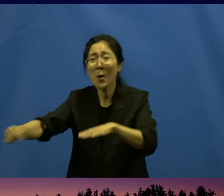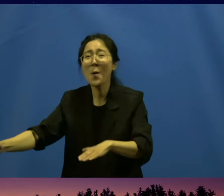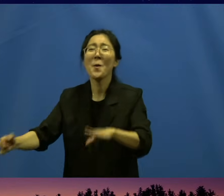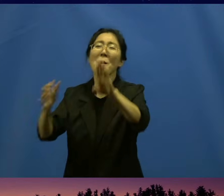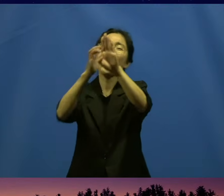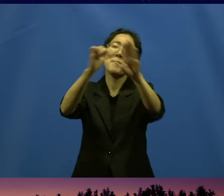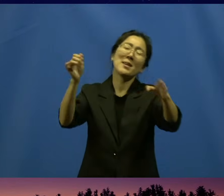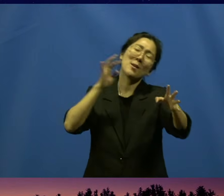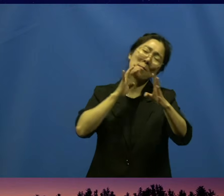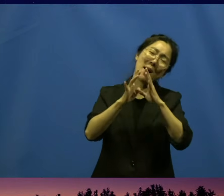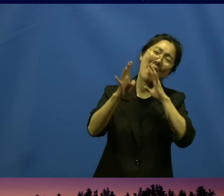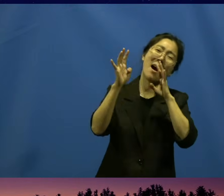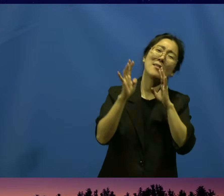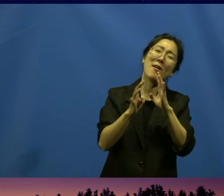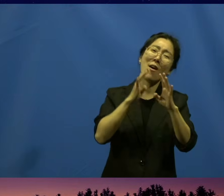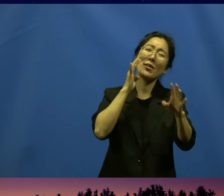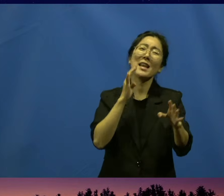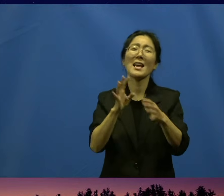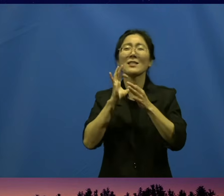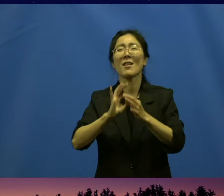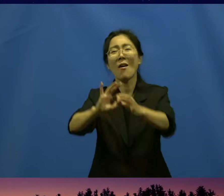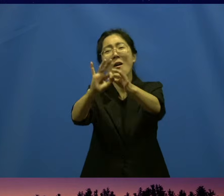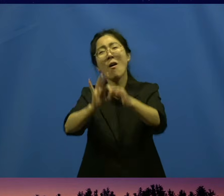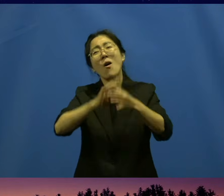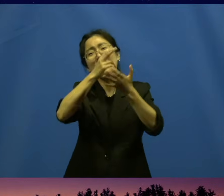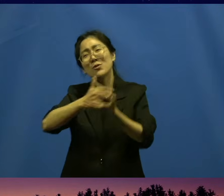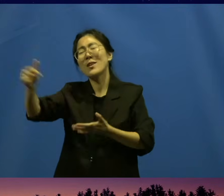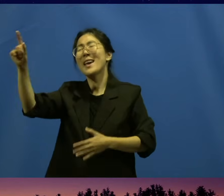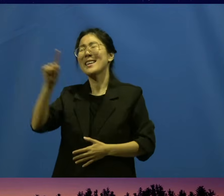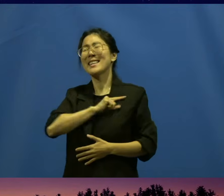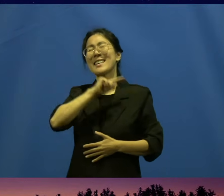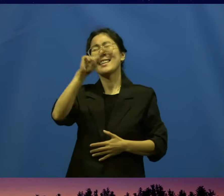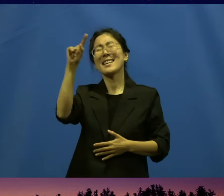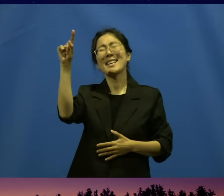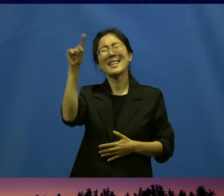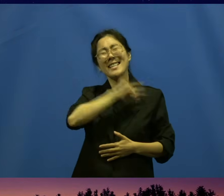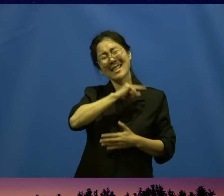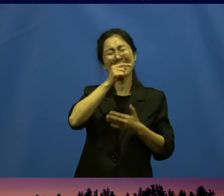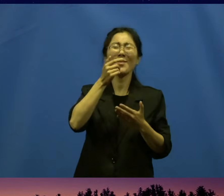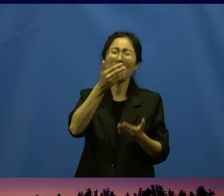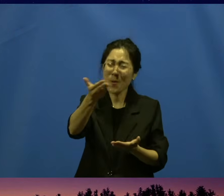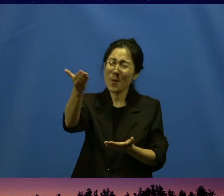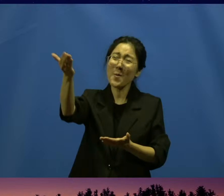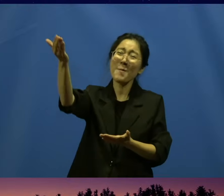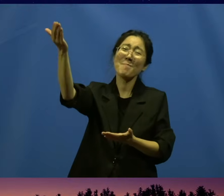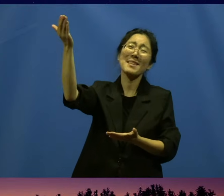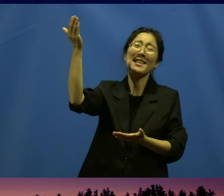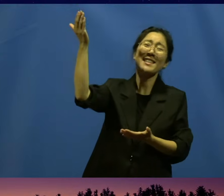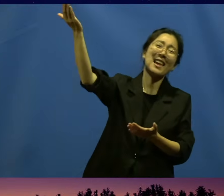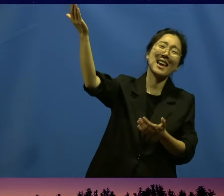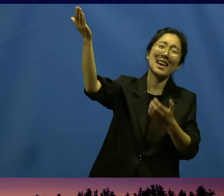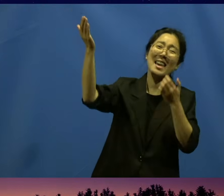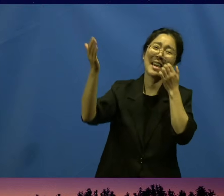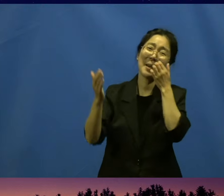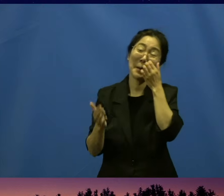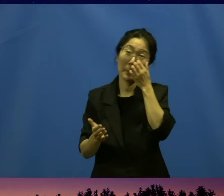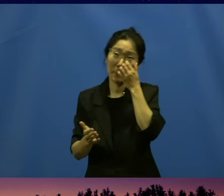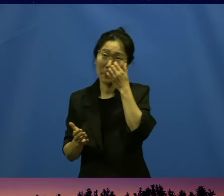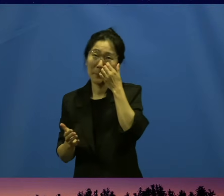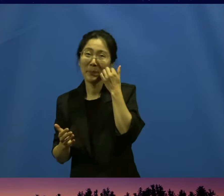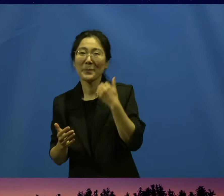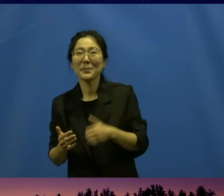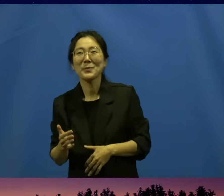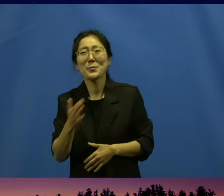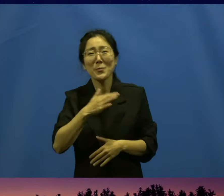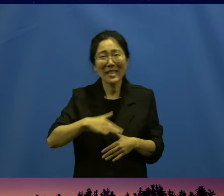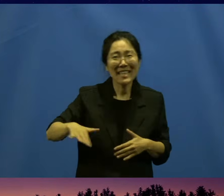족속 백성 만원에서 주의 우리 마음을 다해서 고백합시다. 우리 하나 되어 주를